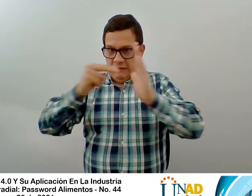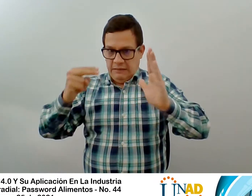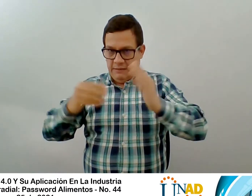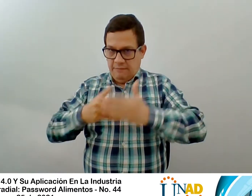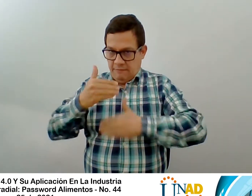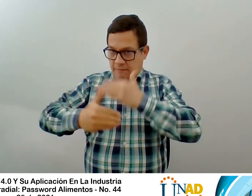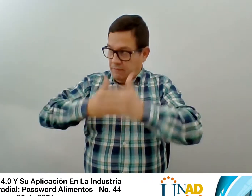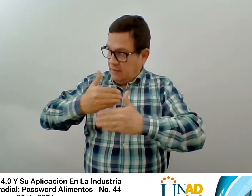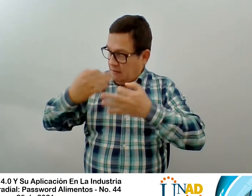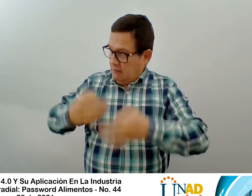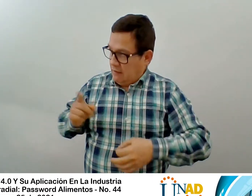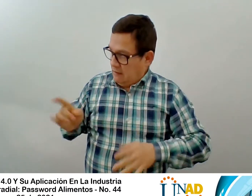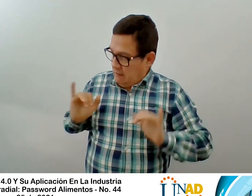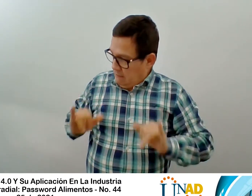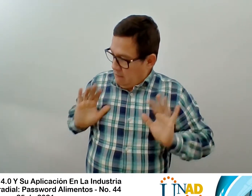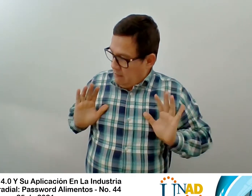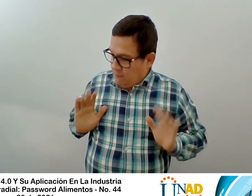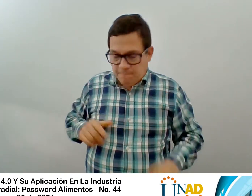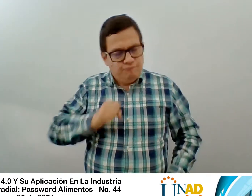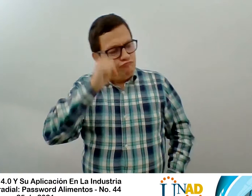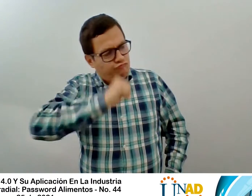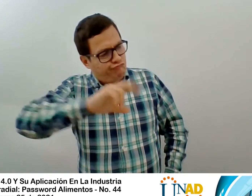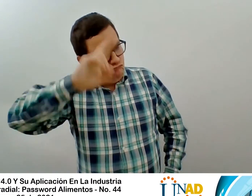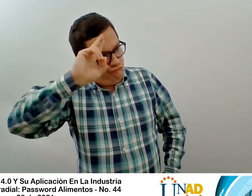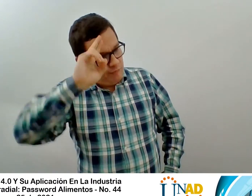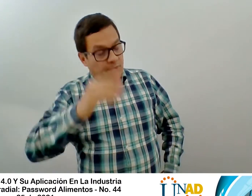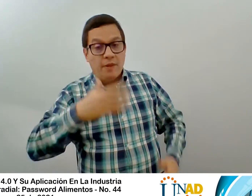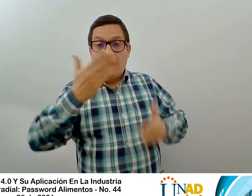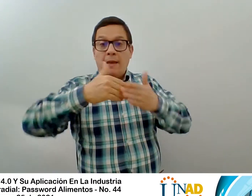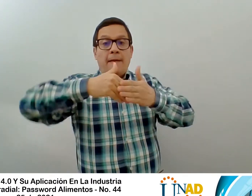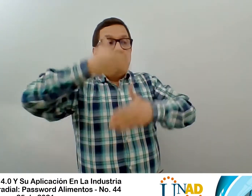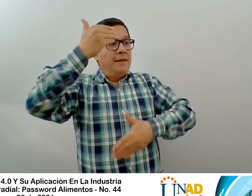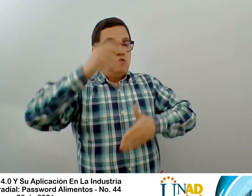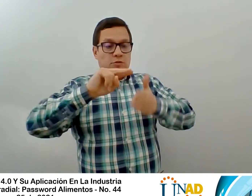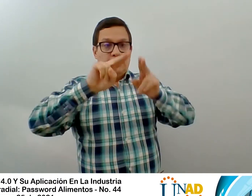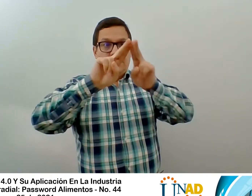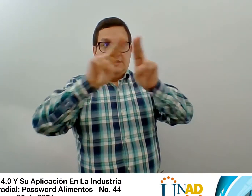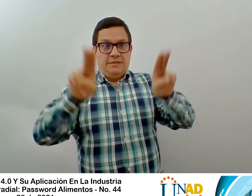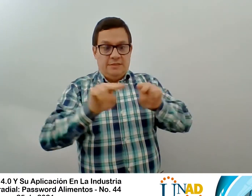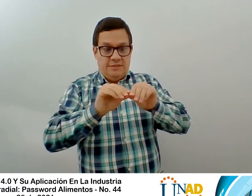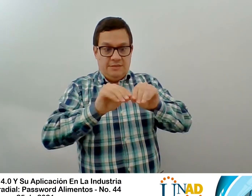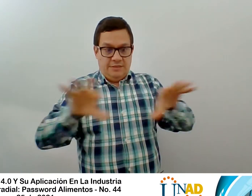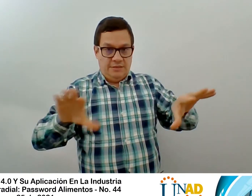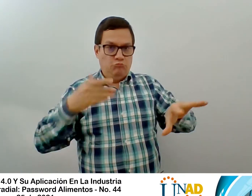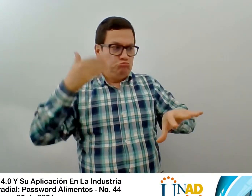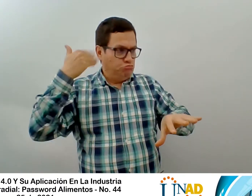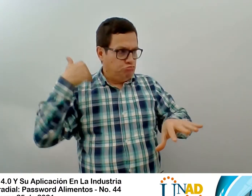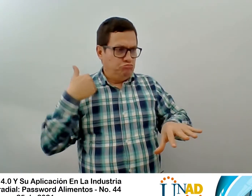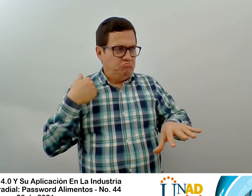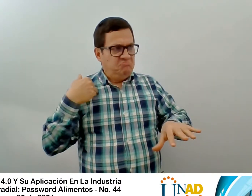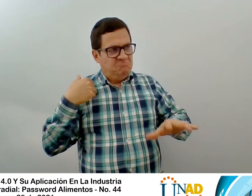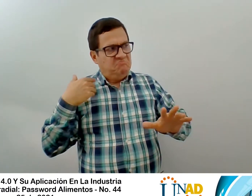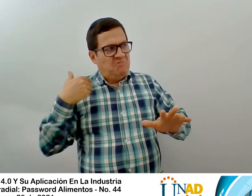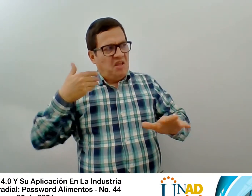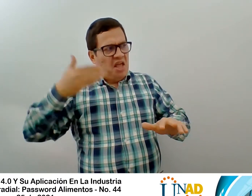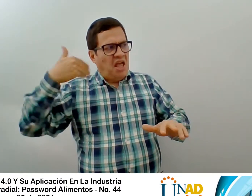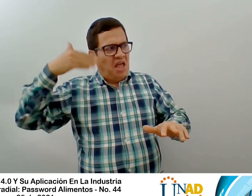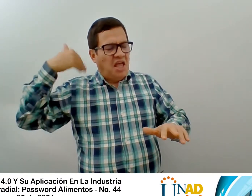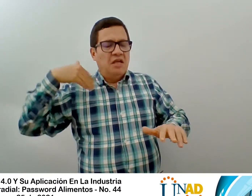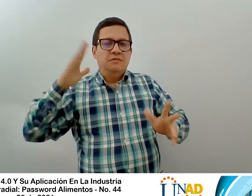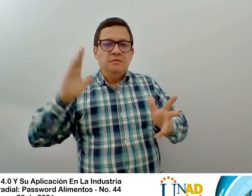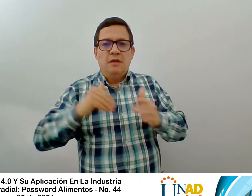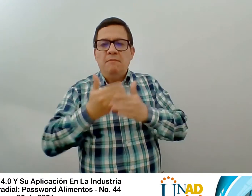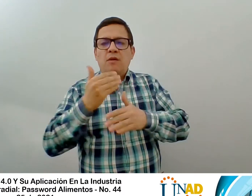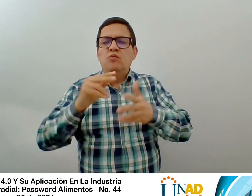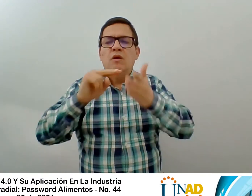partida? Totalmente de acuerdo. Realmente con la llegada del Internet hace algunas décadas ya podríamos estar hablando de que